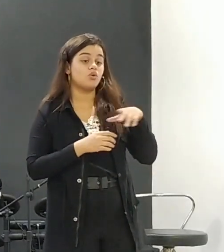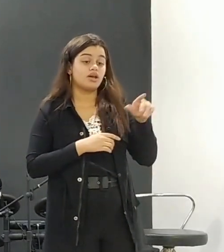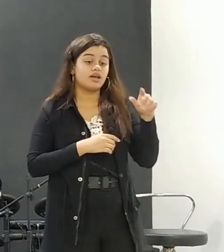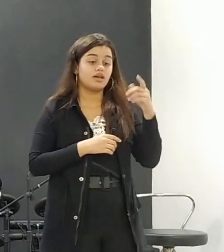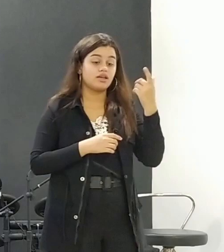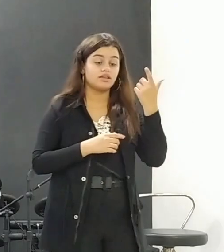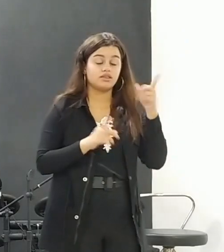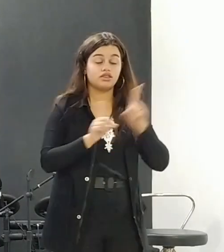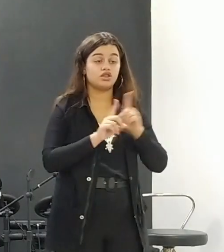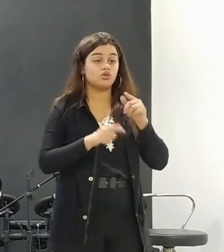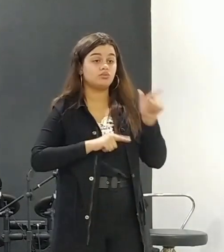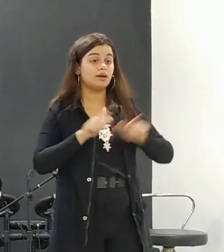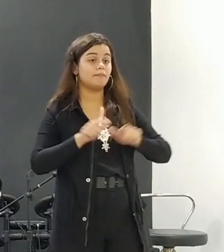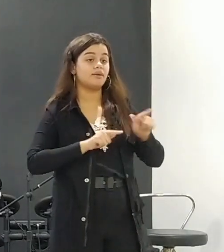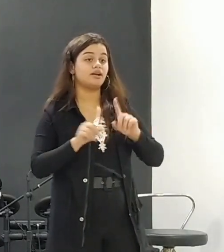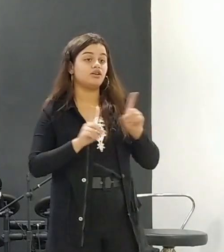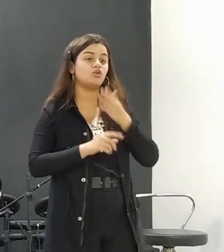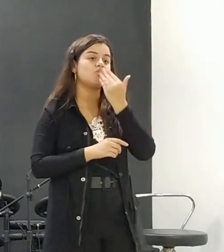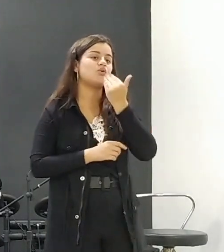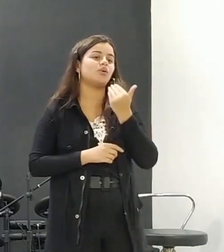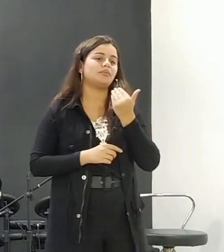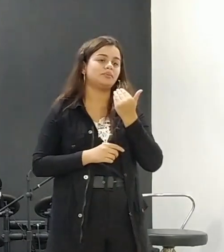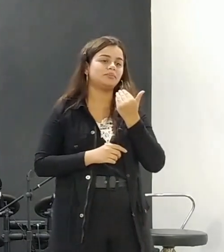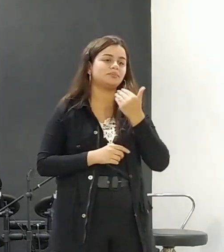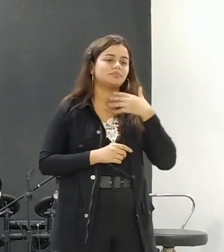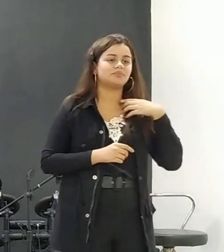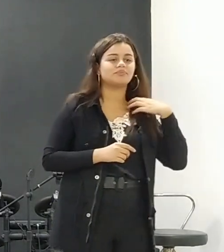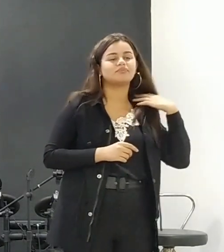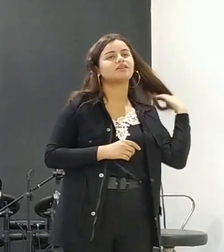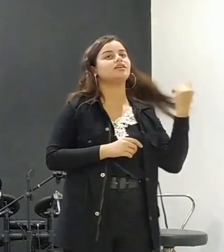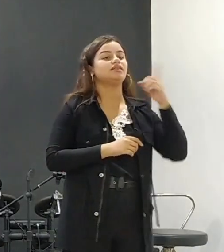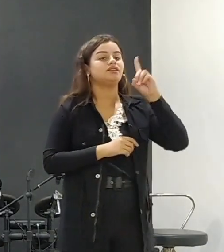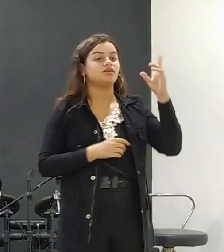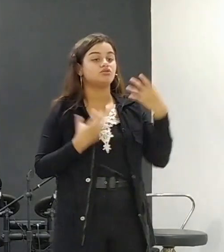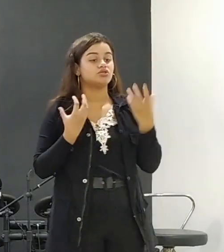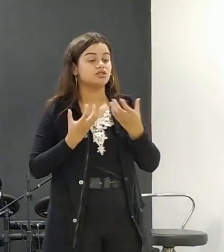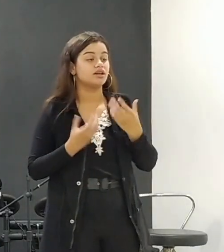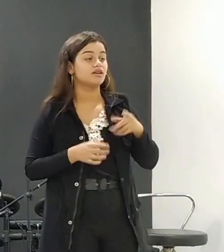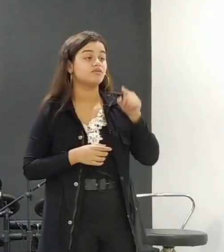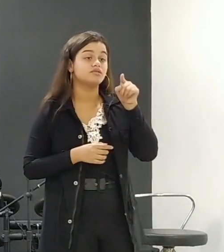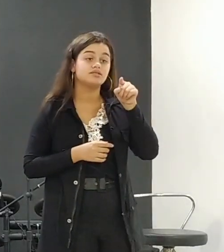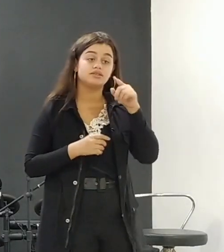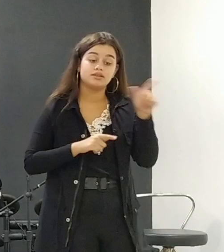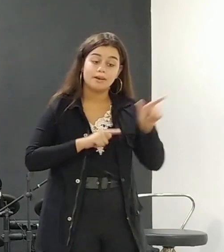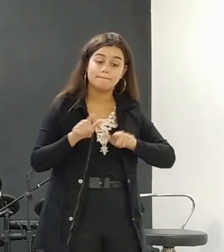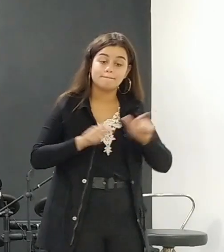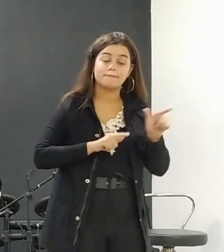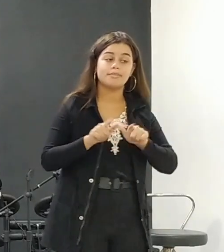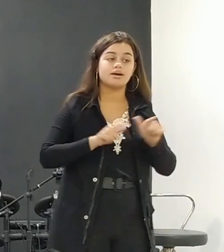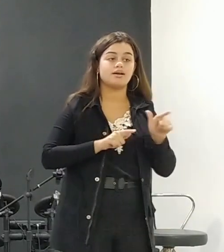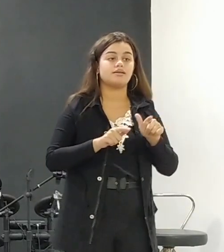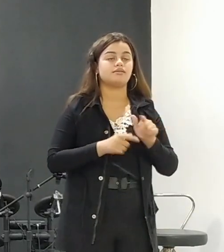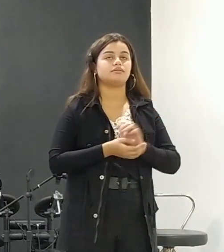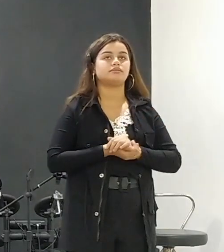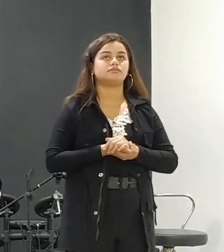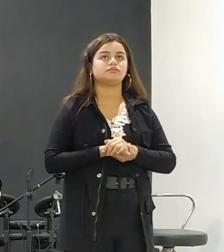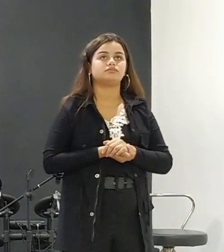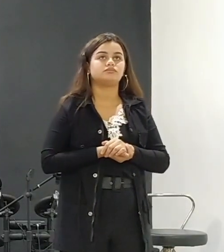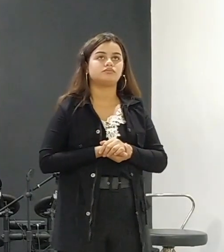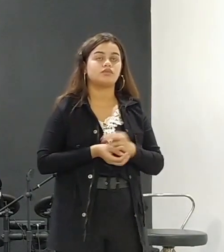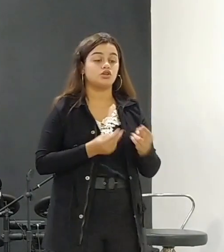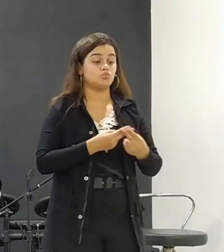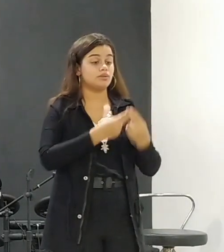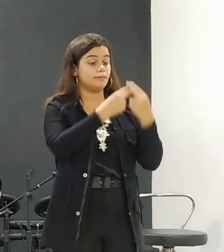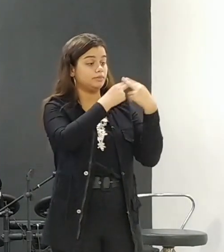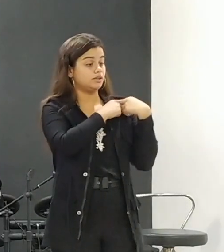desse jeito. Deus quer que você trabalhe para sustentar a sua família, que você assuma o seu papel de homem, de